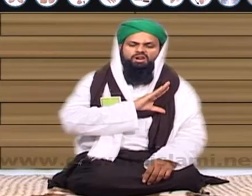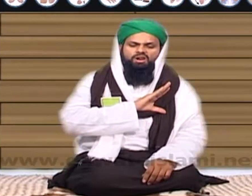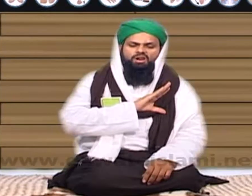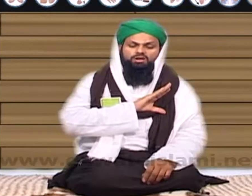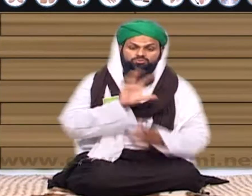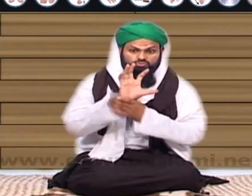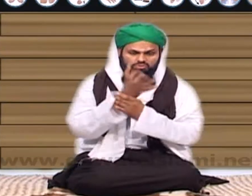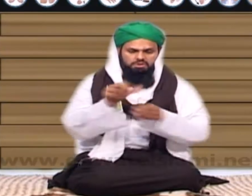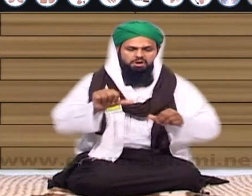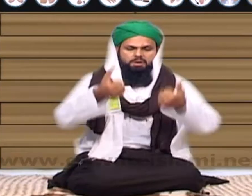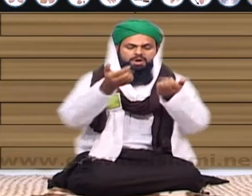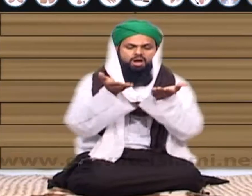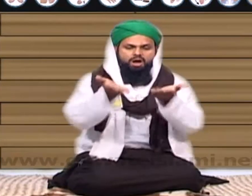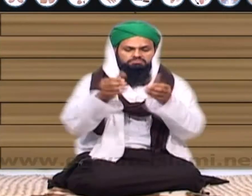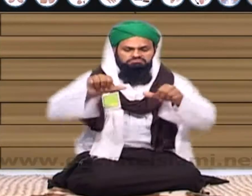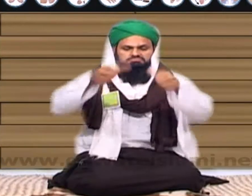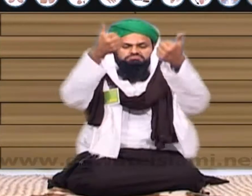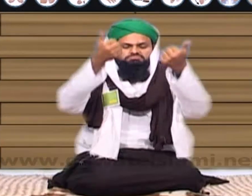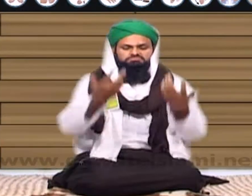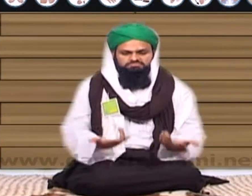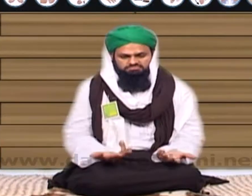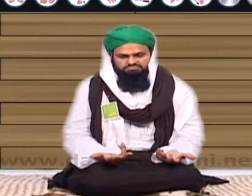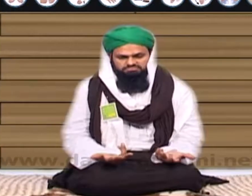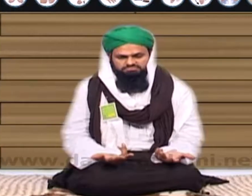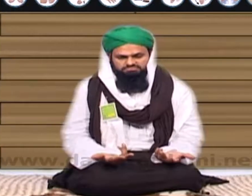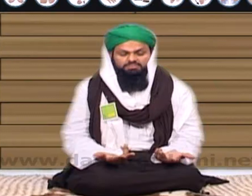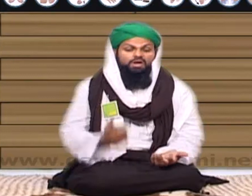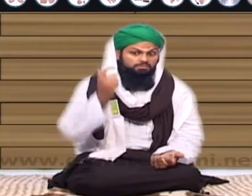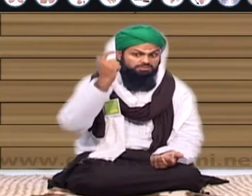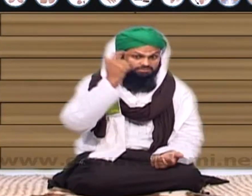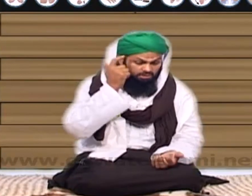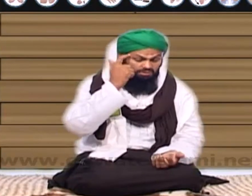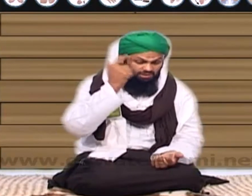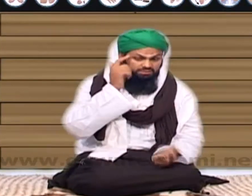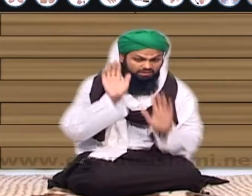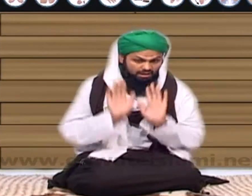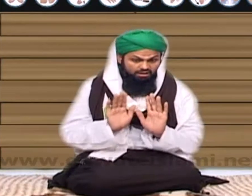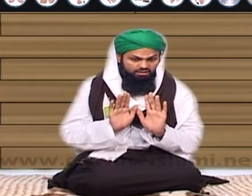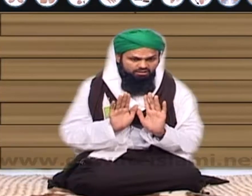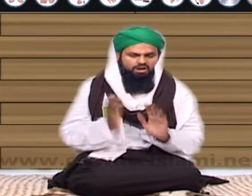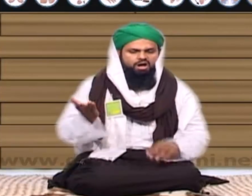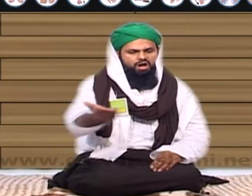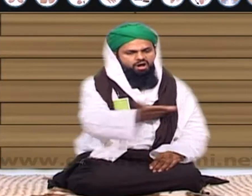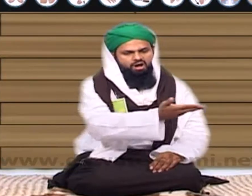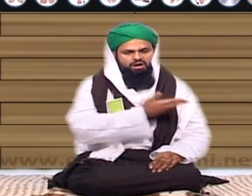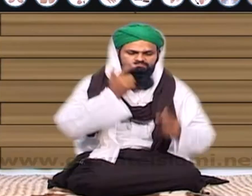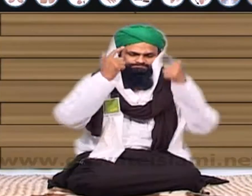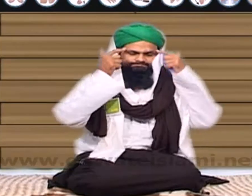لو، تمہاری دنیا بھی سنور جائے گی، تمہاری آخرت بھی سنور جائے گی۔ اگر یہ بات سمجھ میں آتی ہے تو